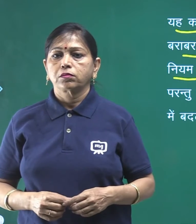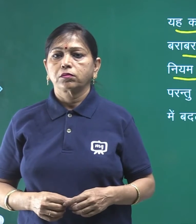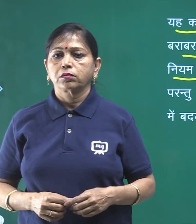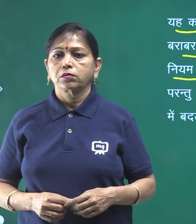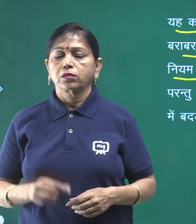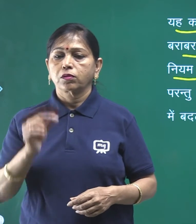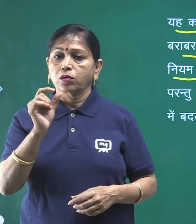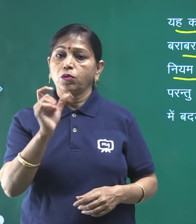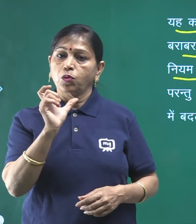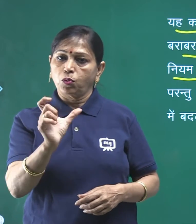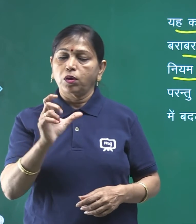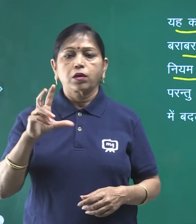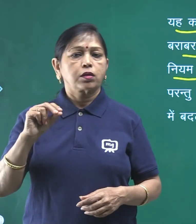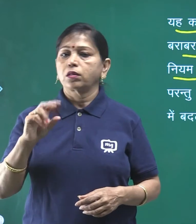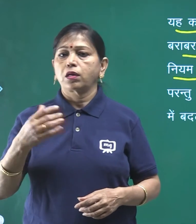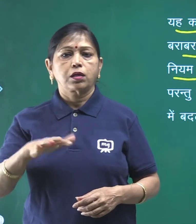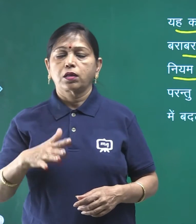उल्लंघन नहीं कर रही है,